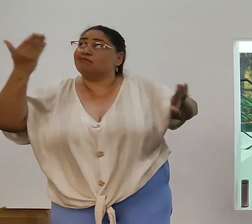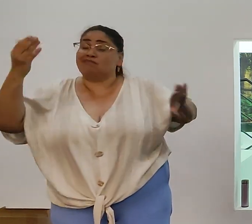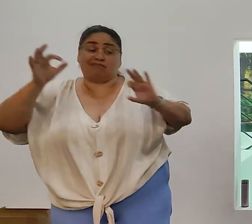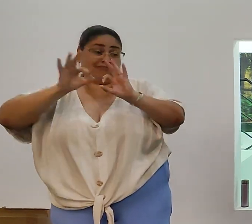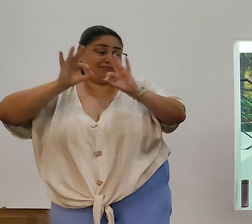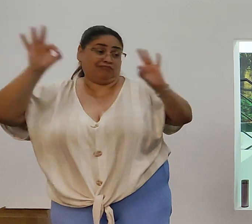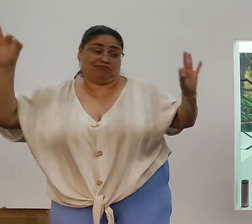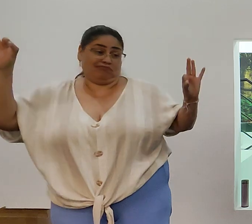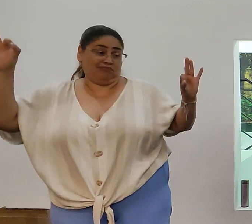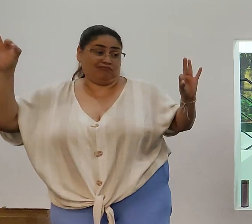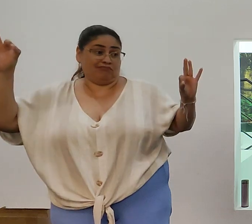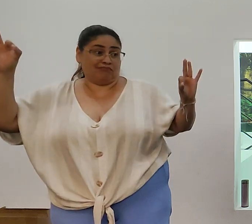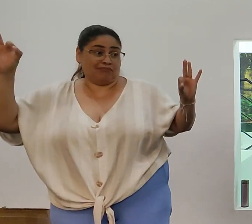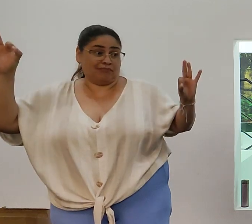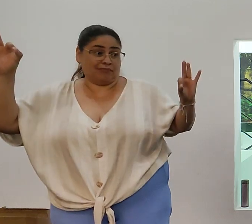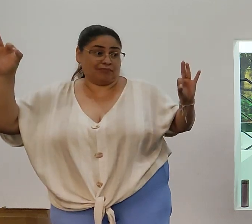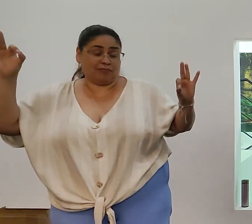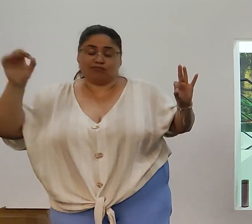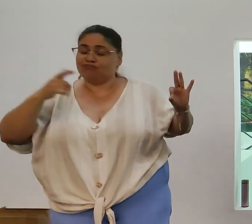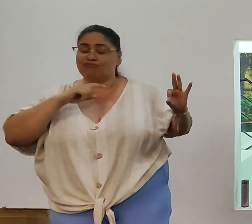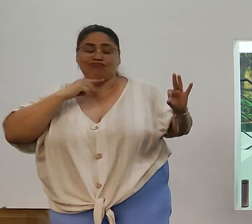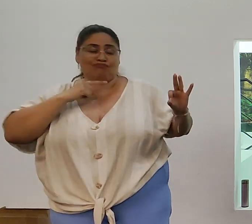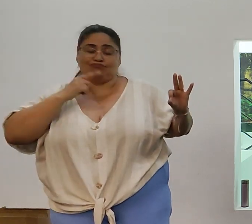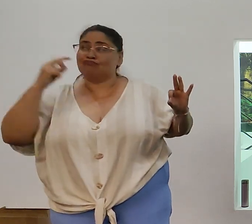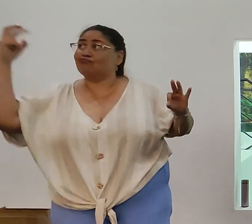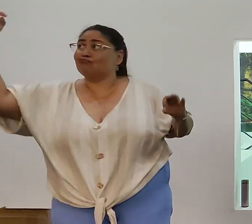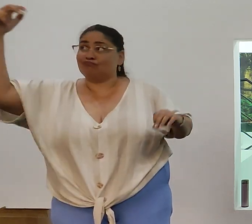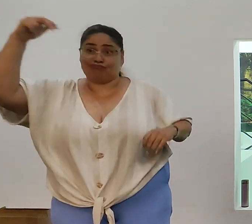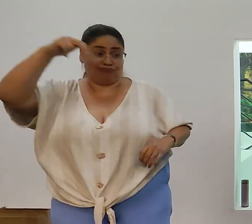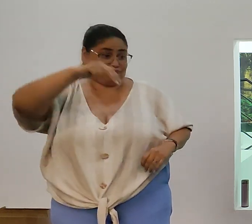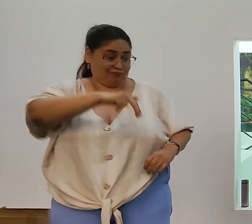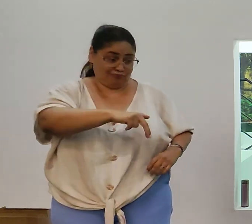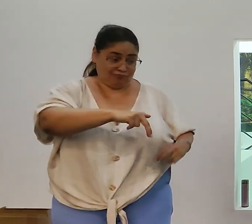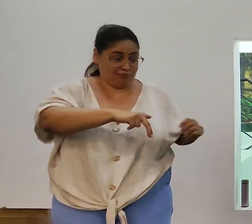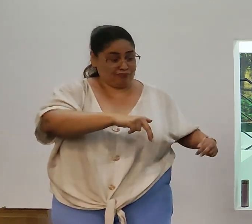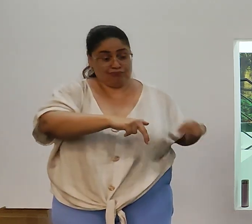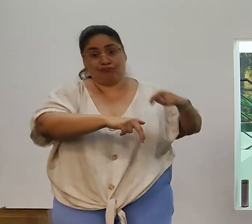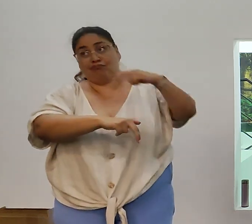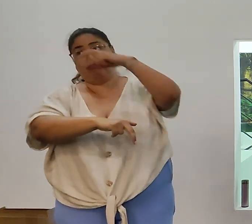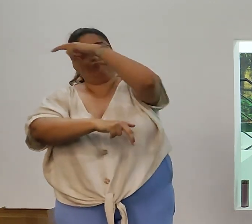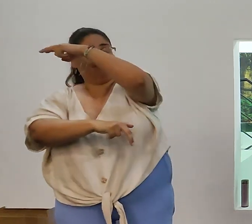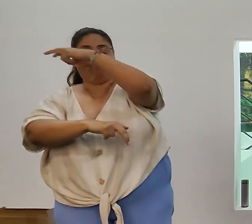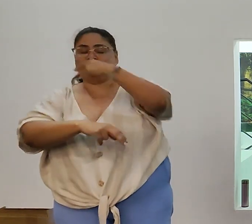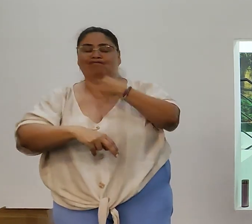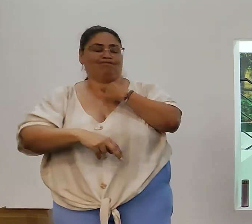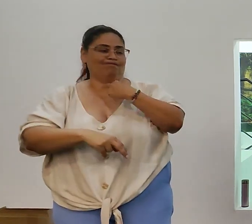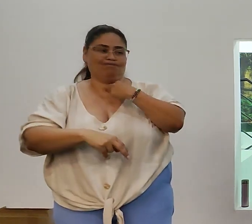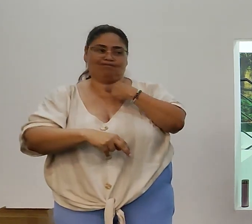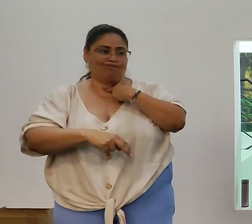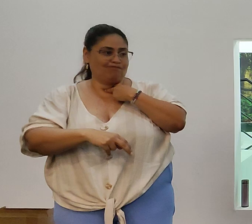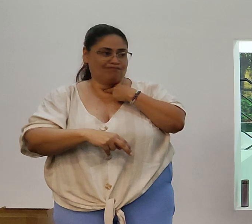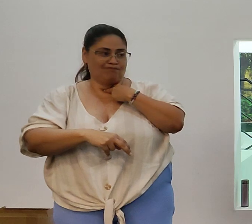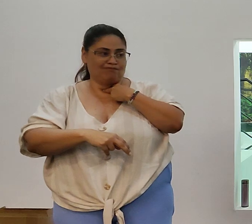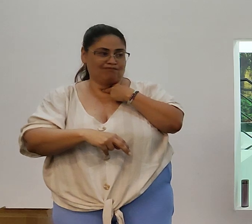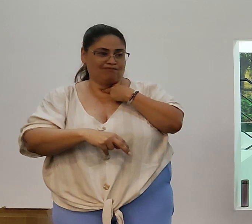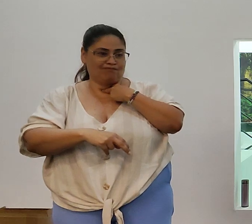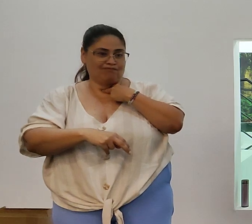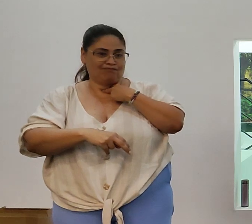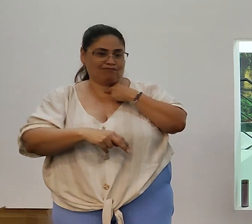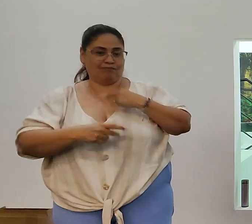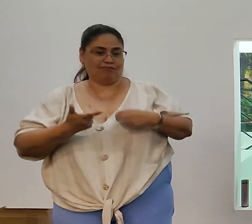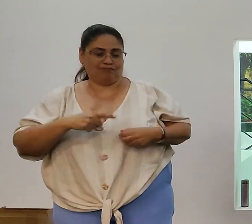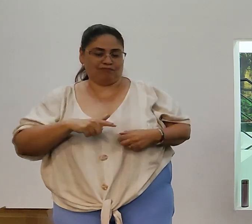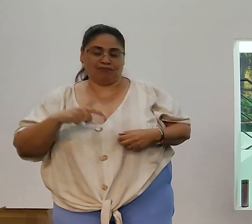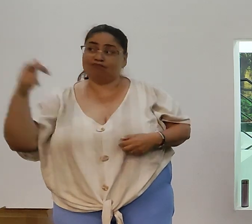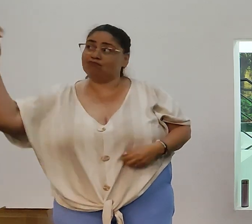há um grande abismo, de forma que os que desejam passar para o nosso lado não conseguem. Vamos